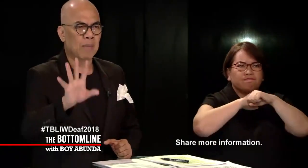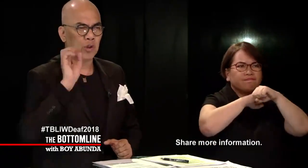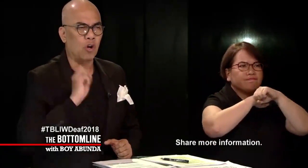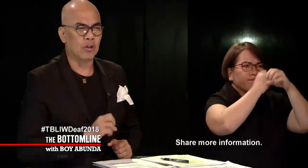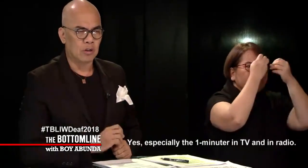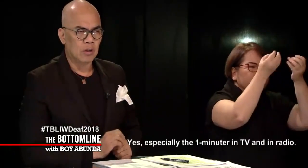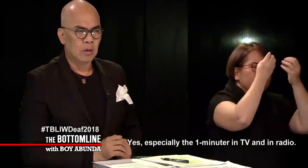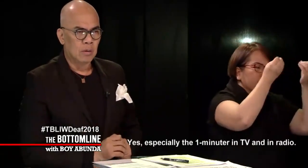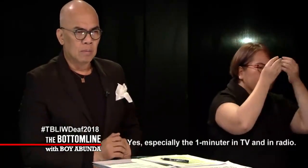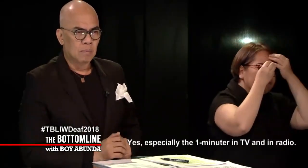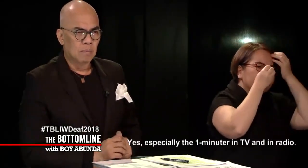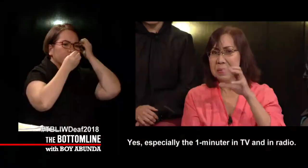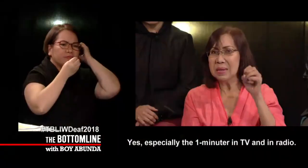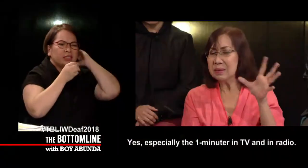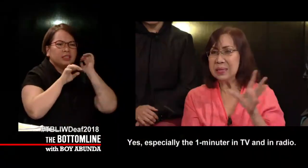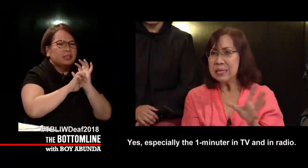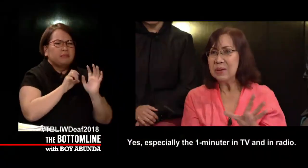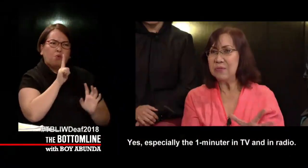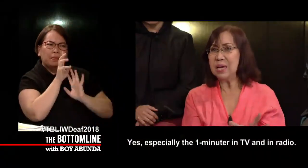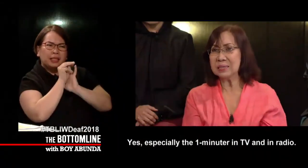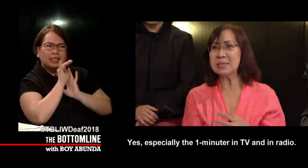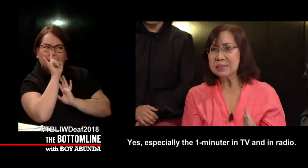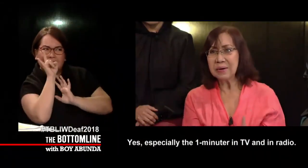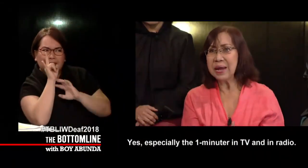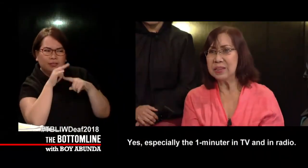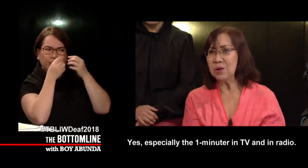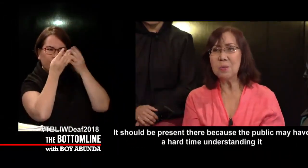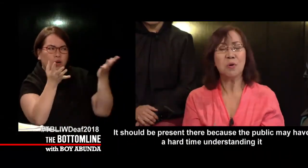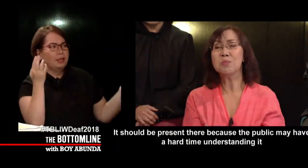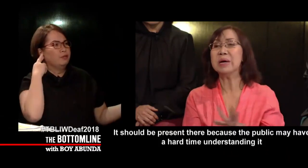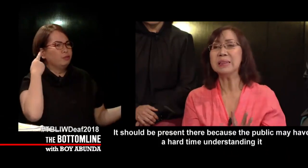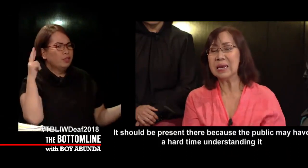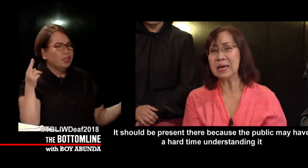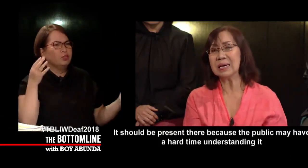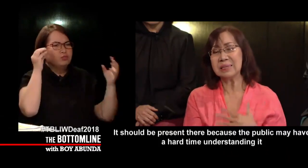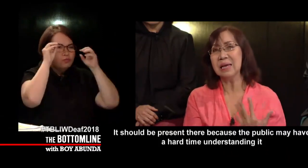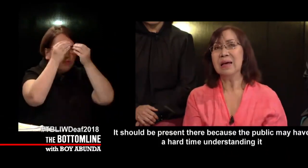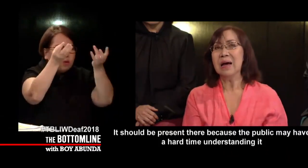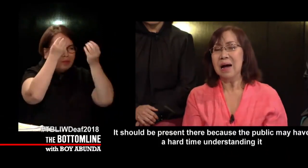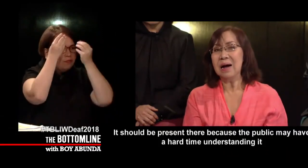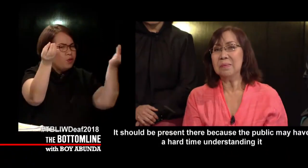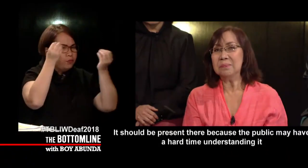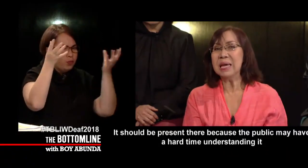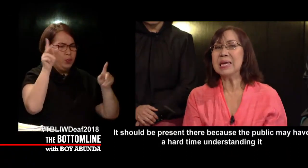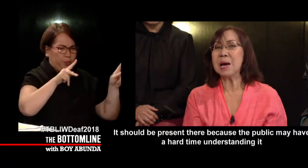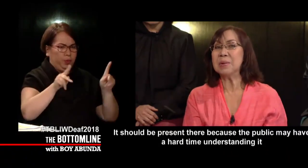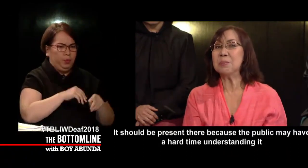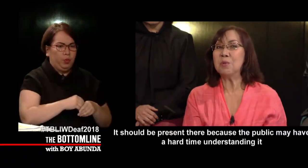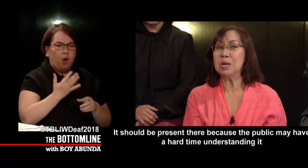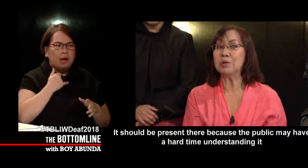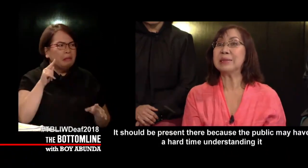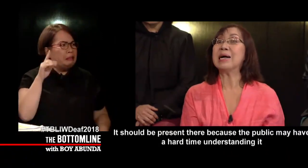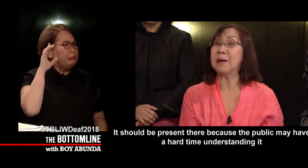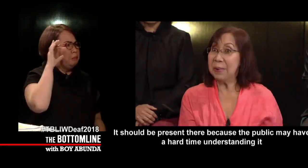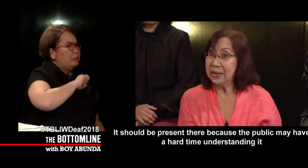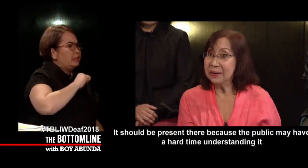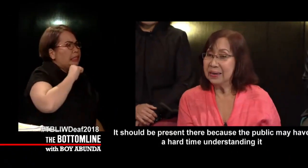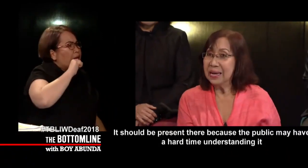ng Oo, impormasyon. lalo na yung mga 1-minuter sa TV at sa radio, bugbugin talaga kasi may hirapan ng